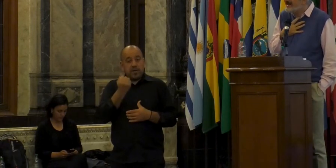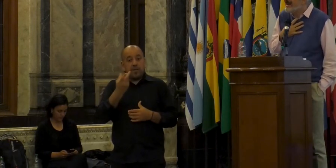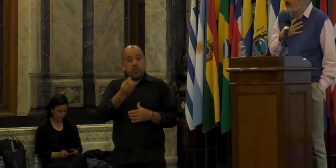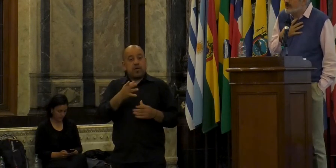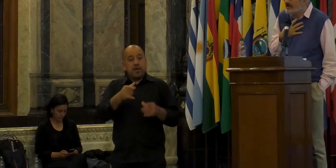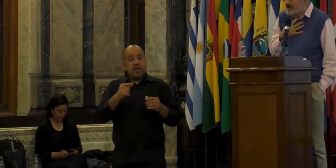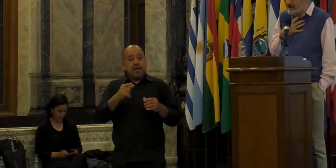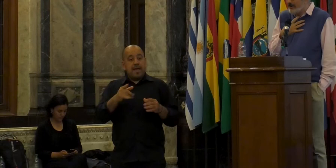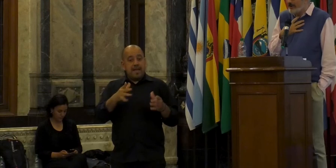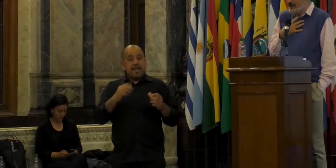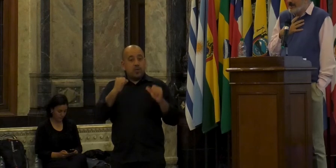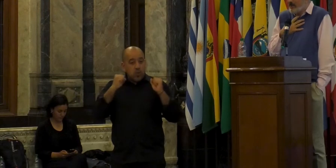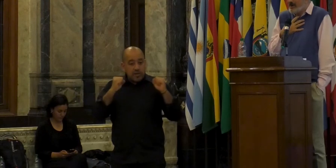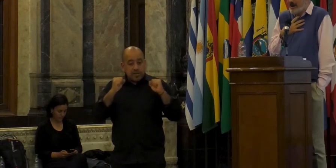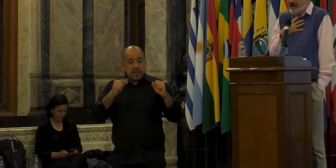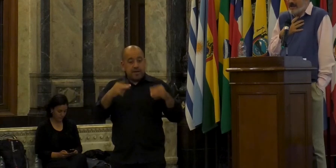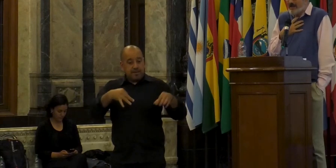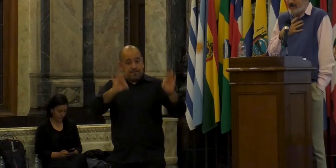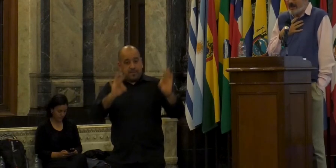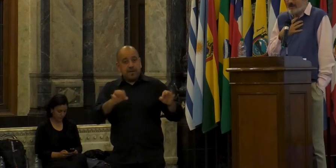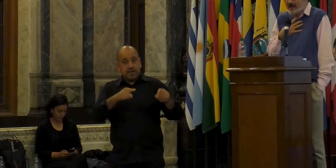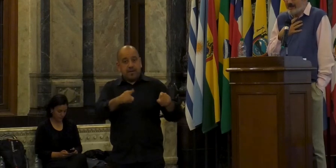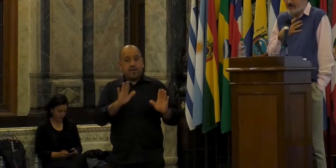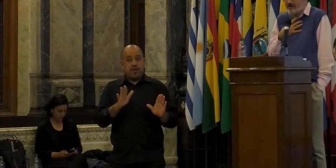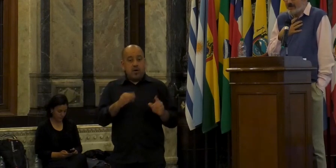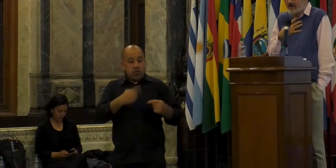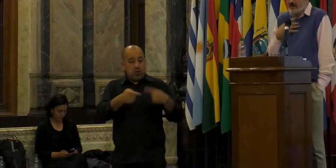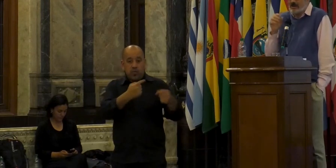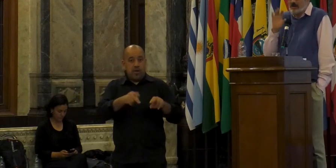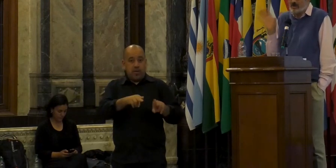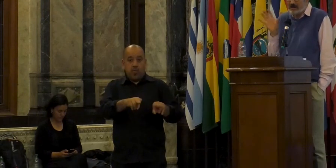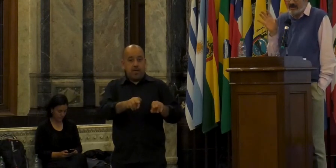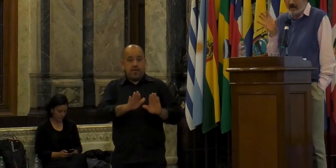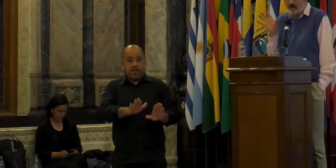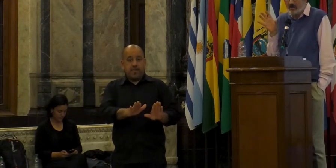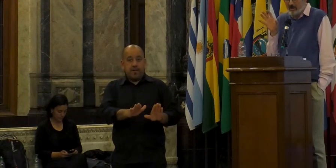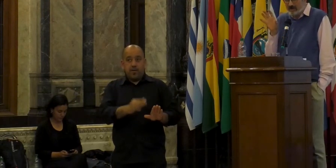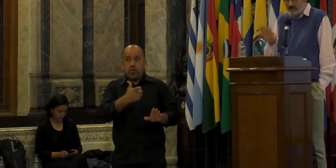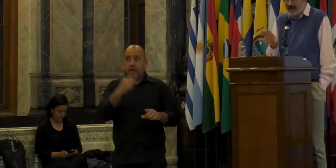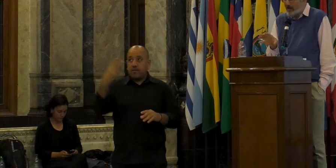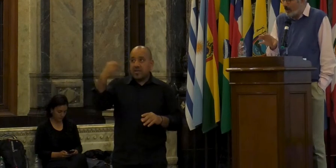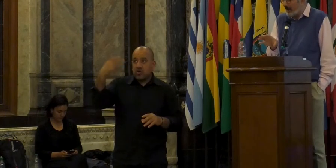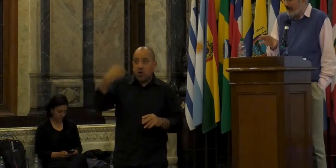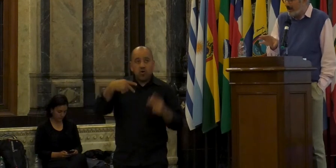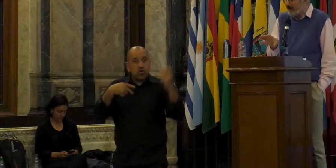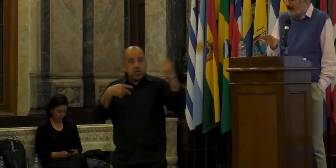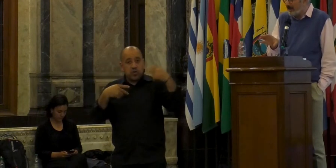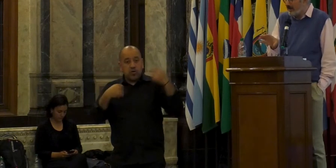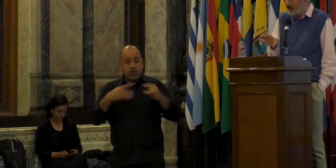toalla sigue en su sitio. Decía, como un gran hallazgo, ¿no? La toalla sigue en su sitio. Y dice, claro, no tienes regaño, pero tienes una cama